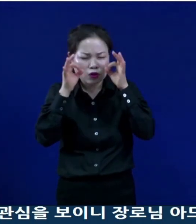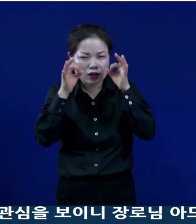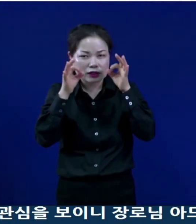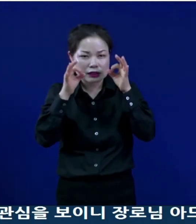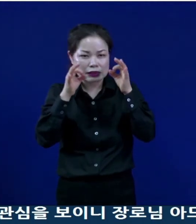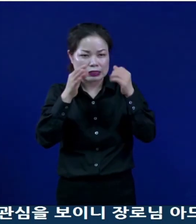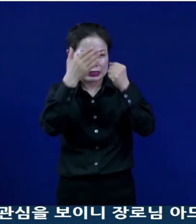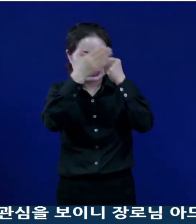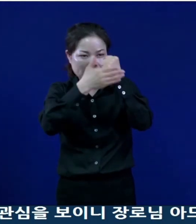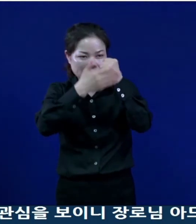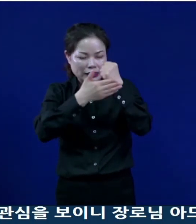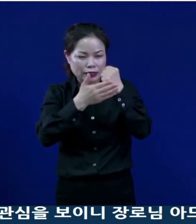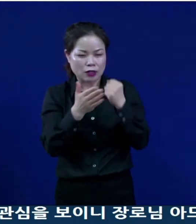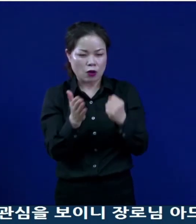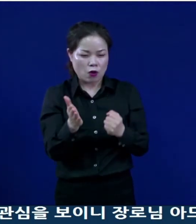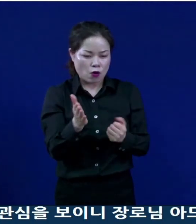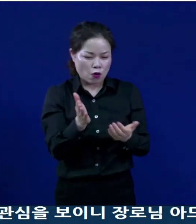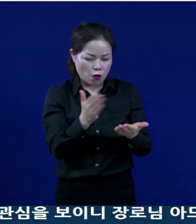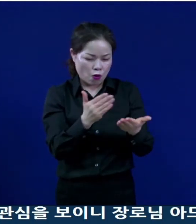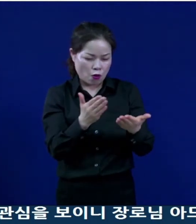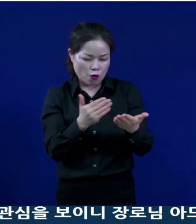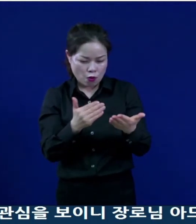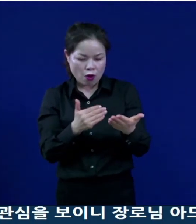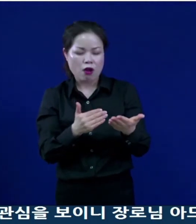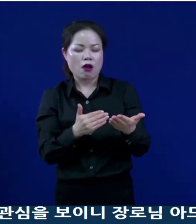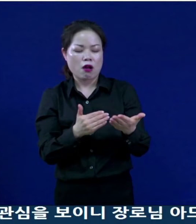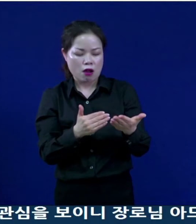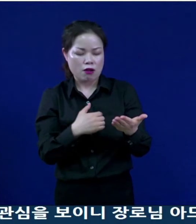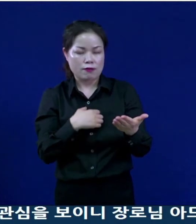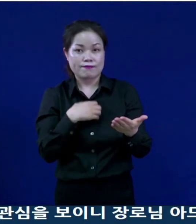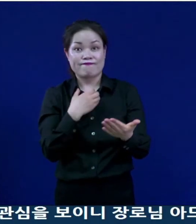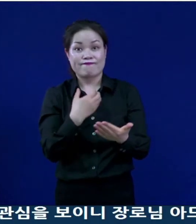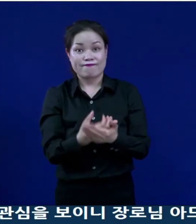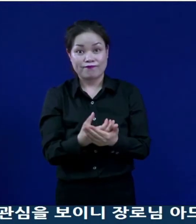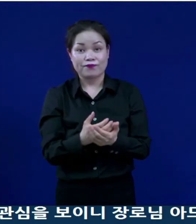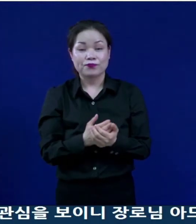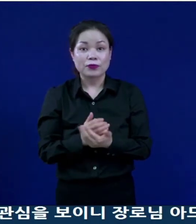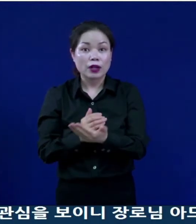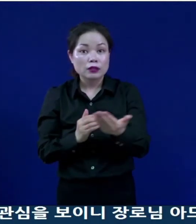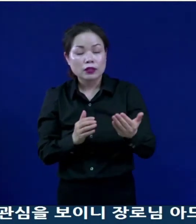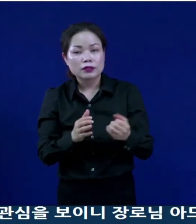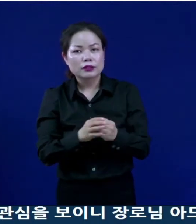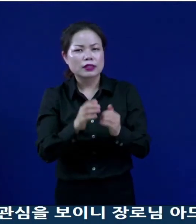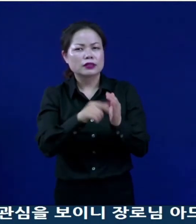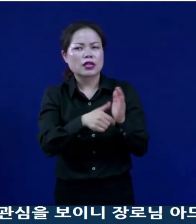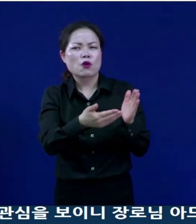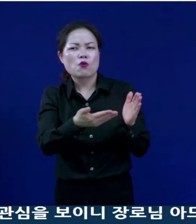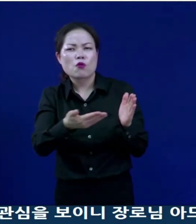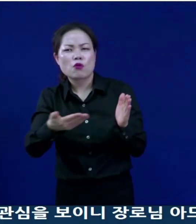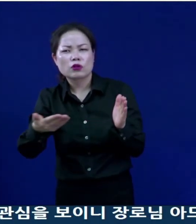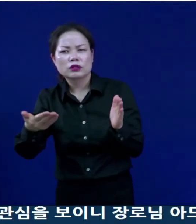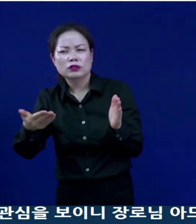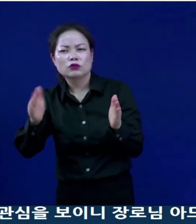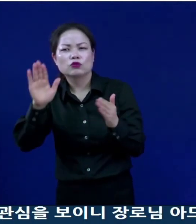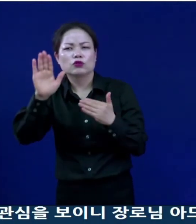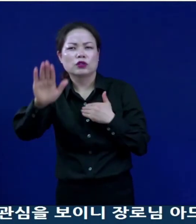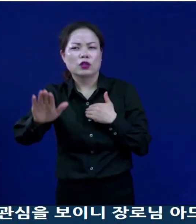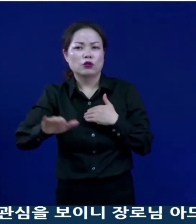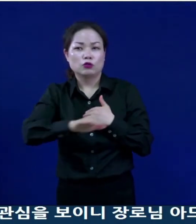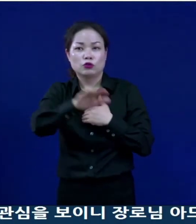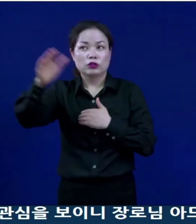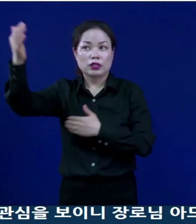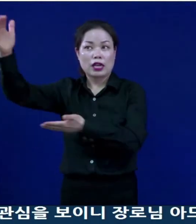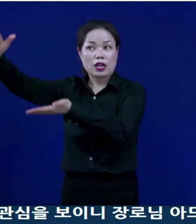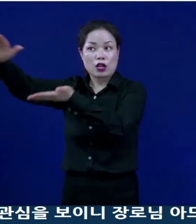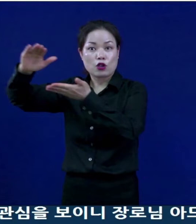그 사진들 한 장 한 장에서 보였습니다. 여러분, 이것도 세월이 흐르면 우리의 유산이 될